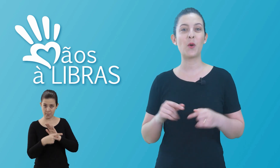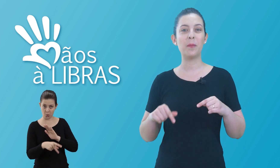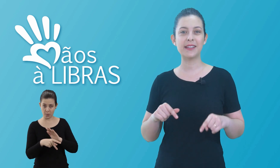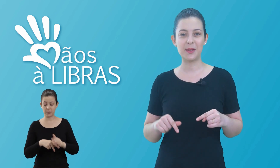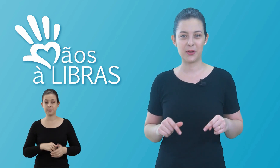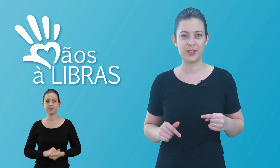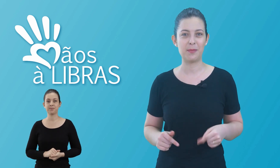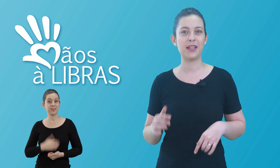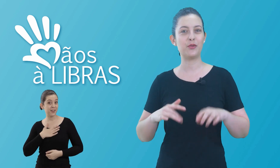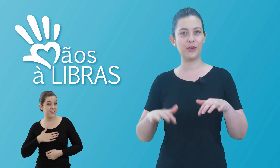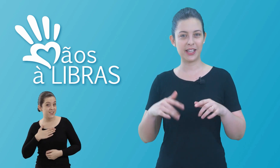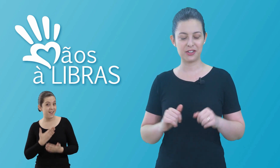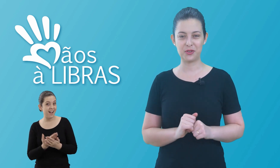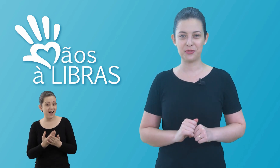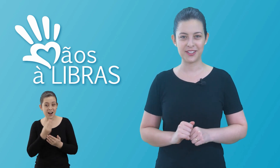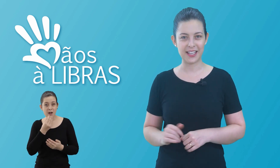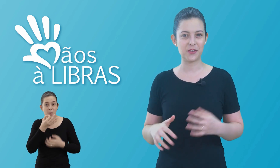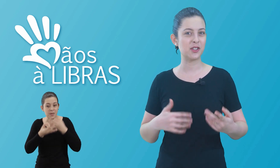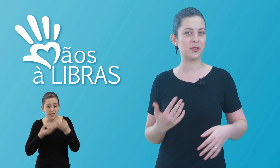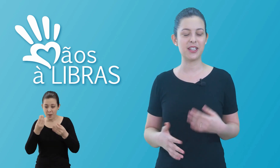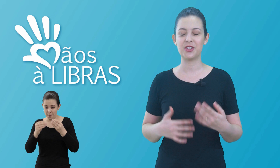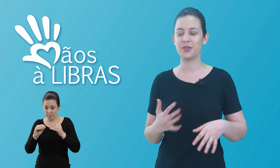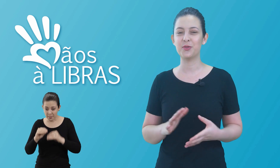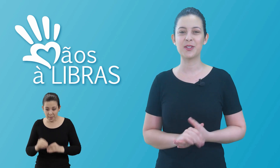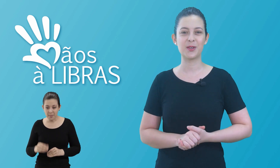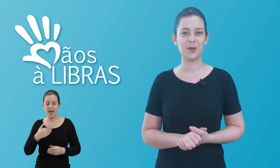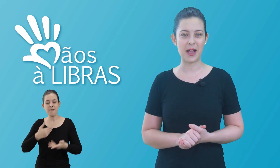da aula? Comenta aí para eu saber que eu vou interagir com vocês, vou responder, tirar dúvidas e tudo mais.